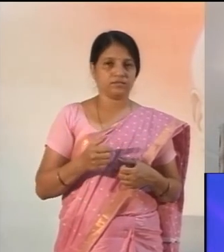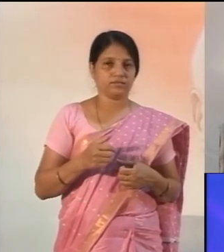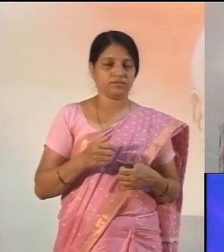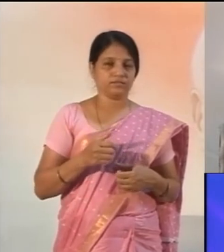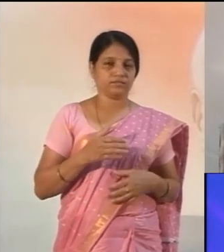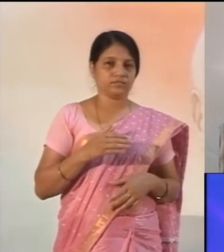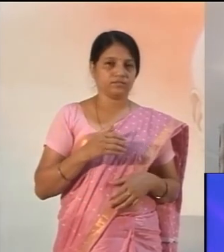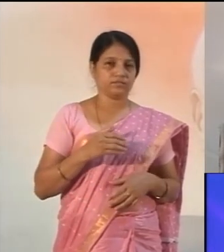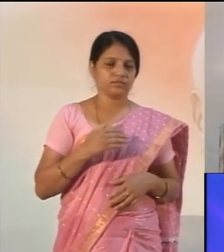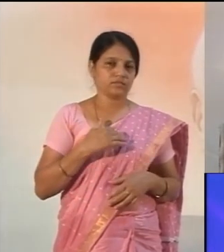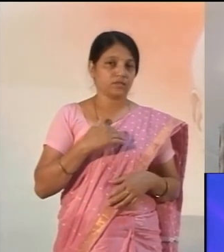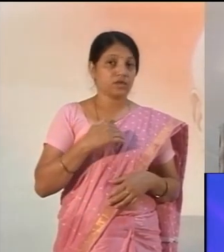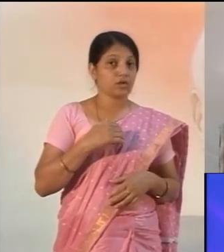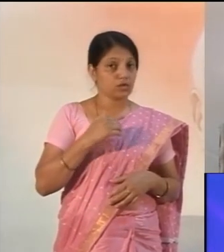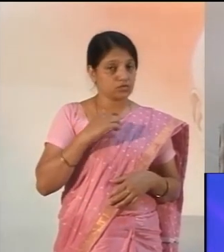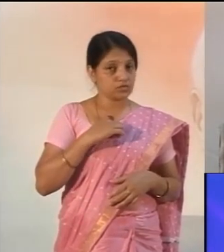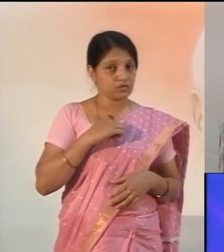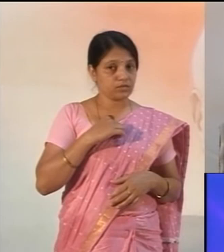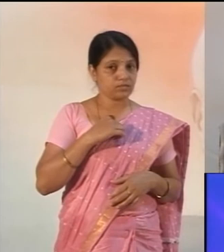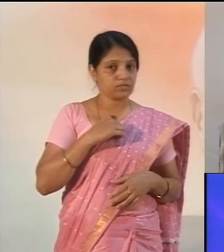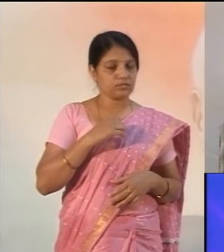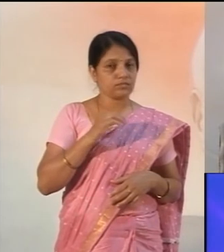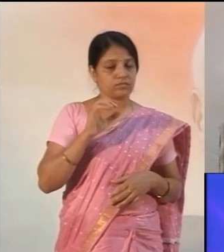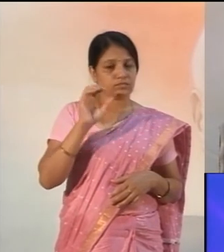स्वयं पूरा करने की कोशिश करें।